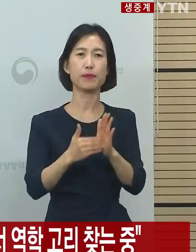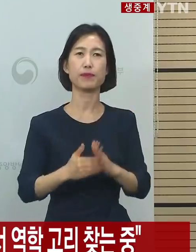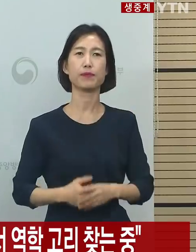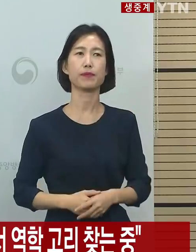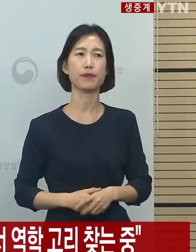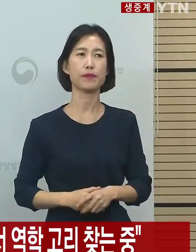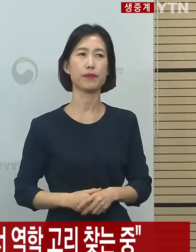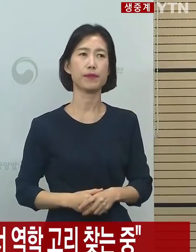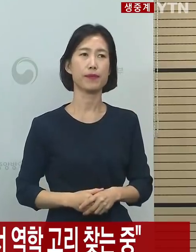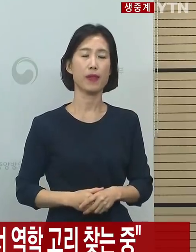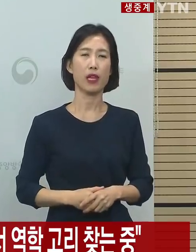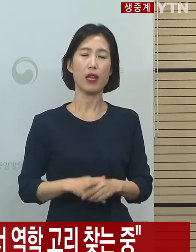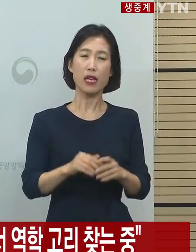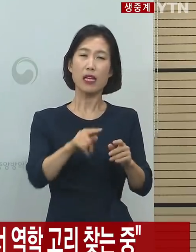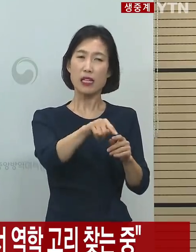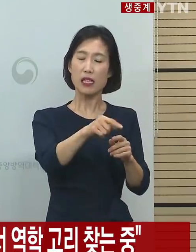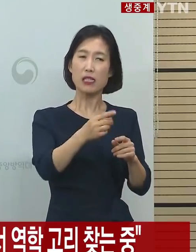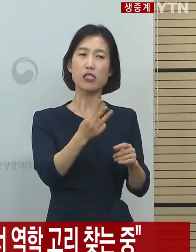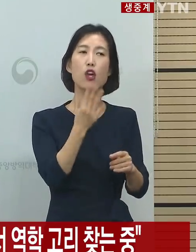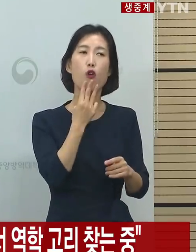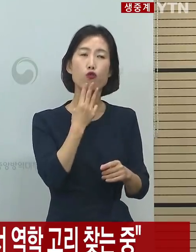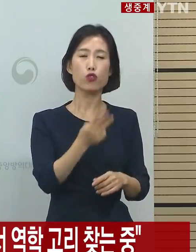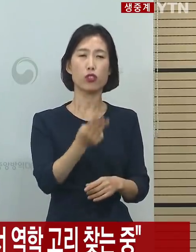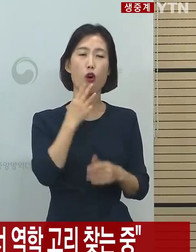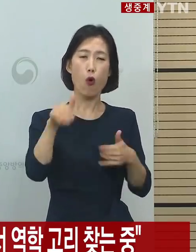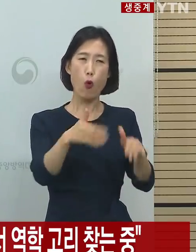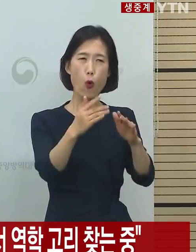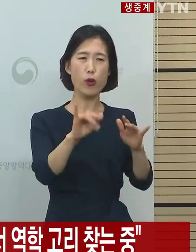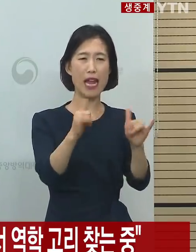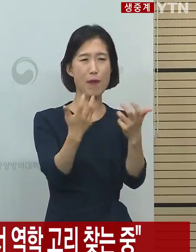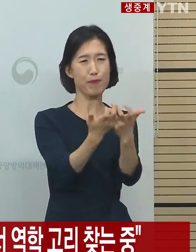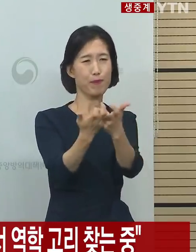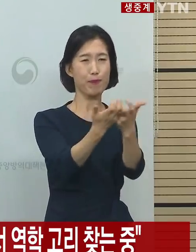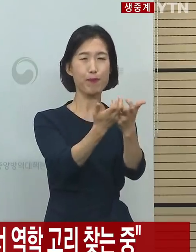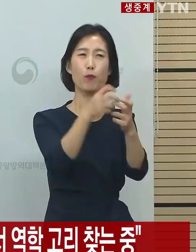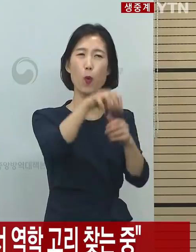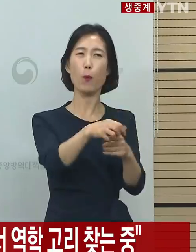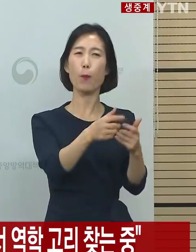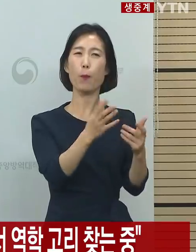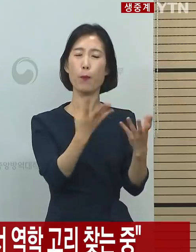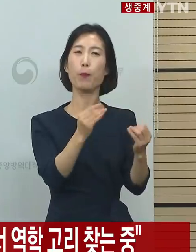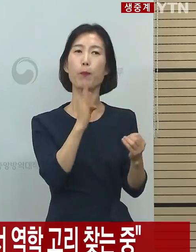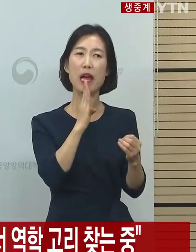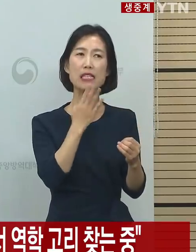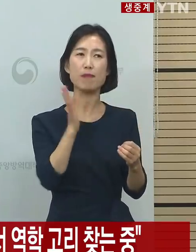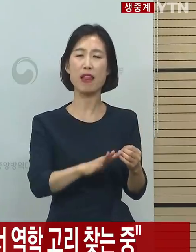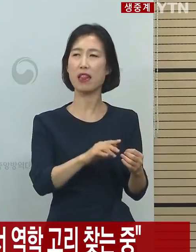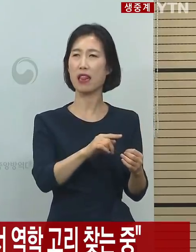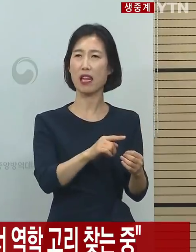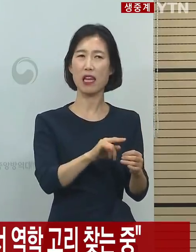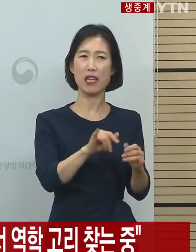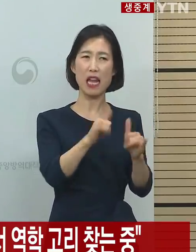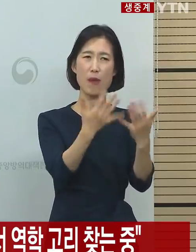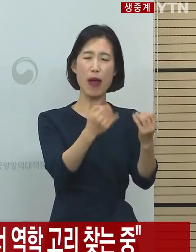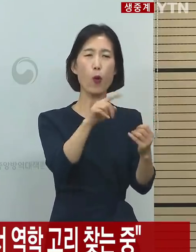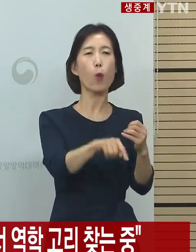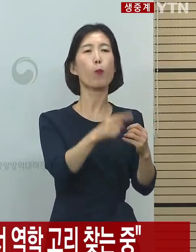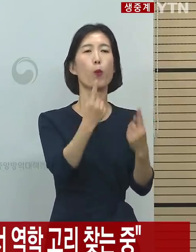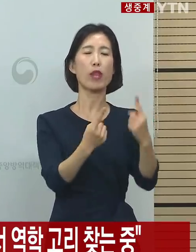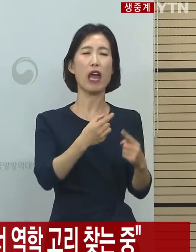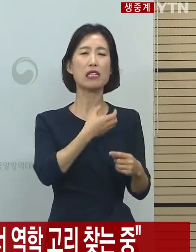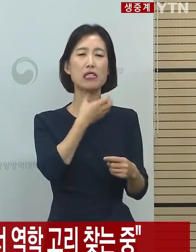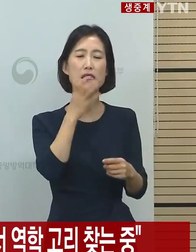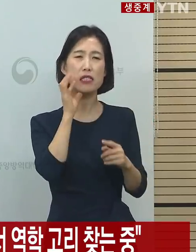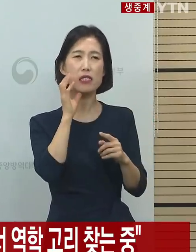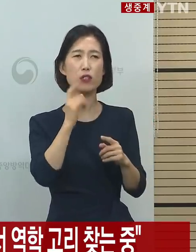드리겠습니다. 인구가 많고 밀집된 데가 많지만 어쨌든 저희는 고위험군의 피해를 줄이기 위해서는